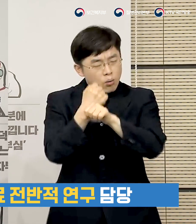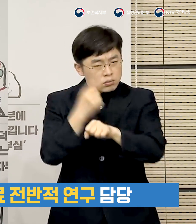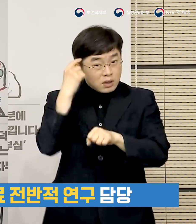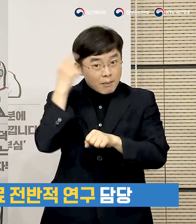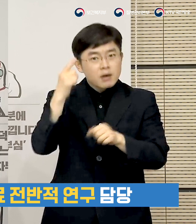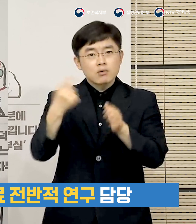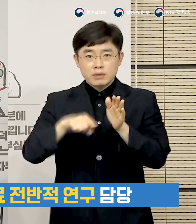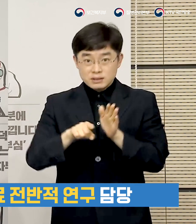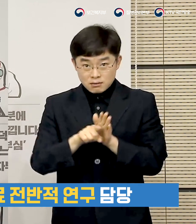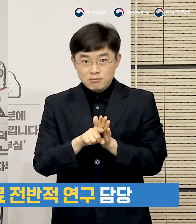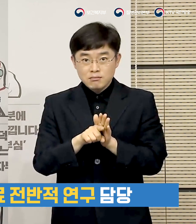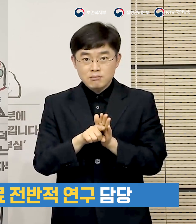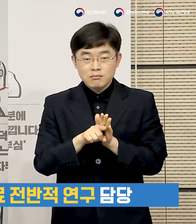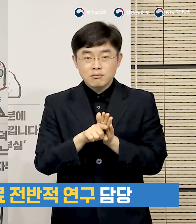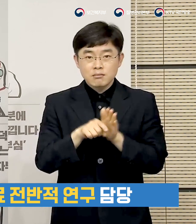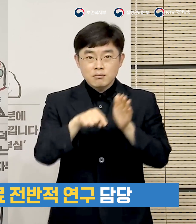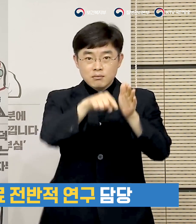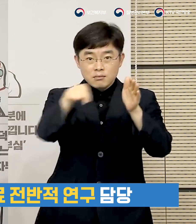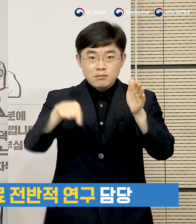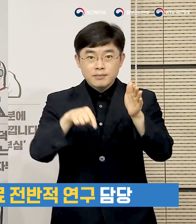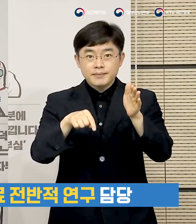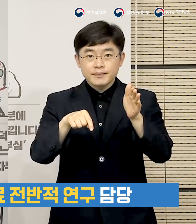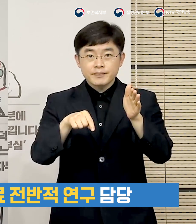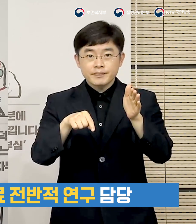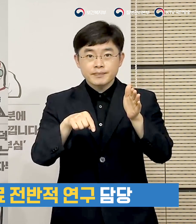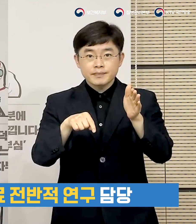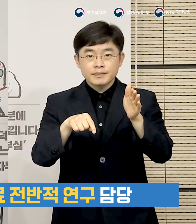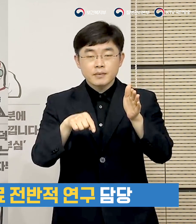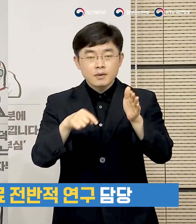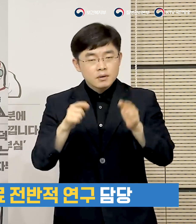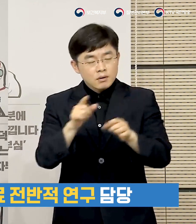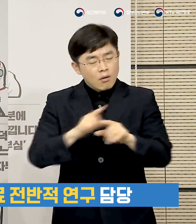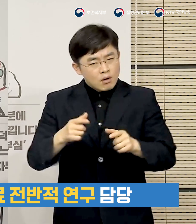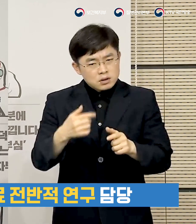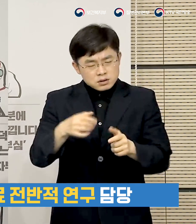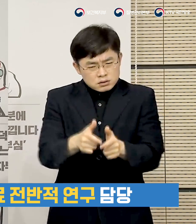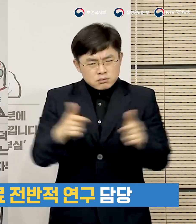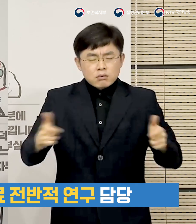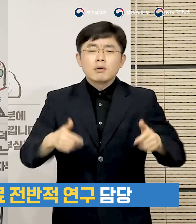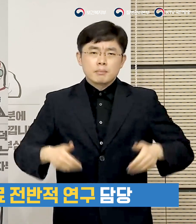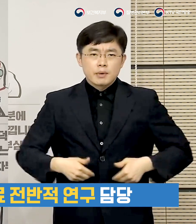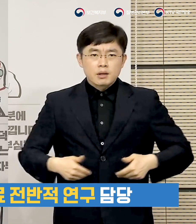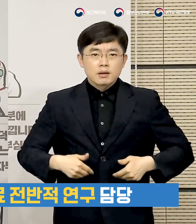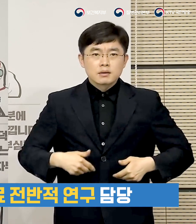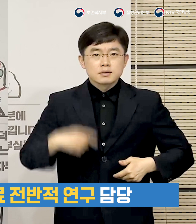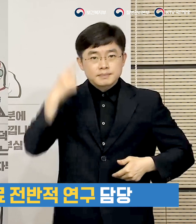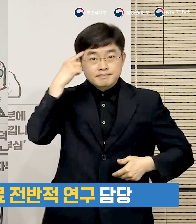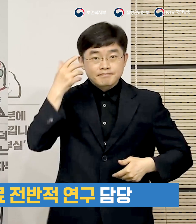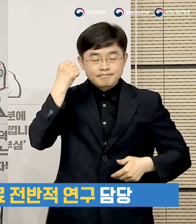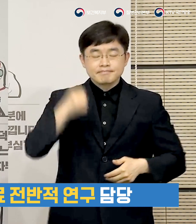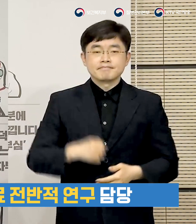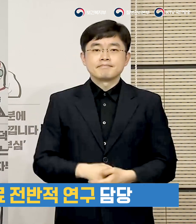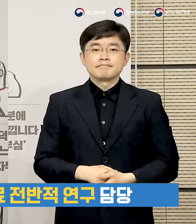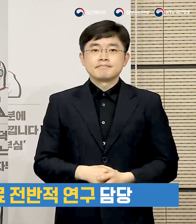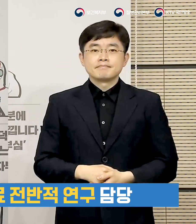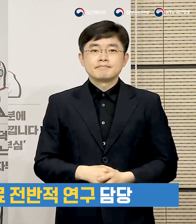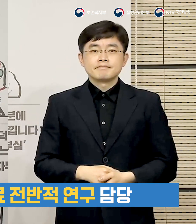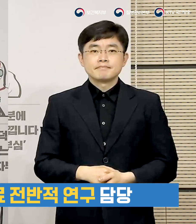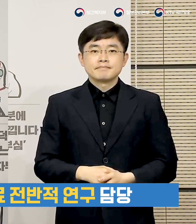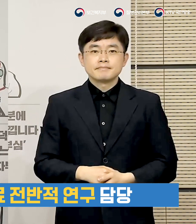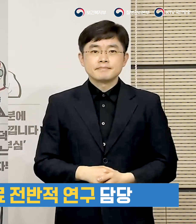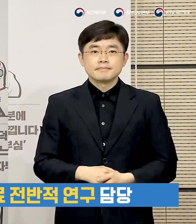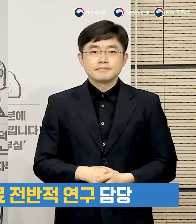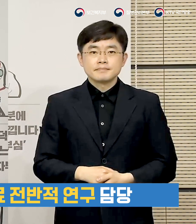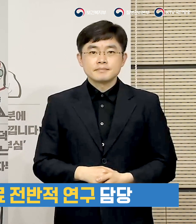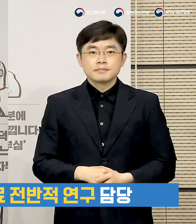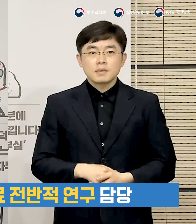방안으로서는 이 부분들을 조금 기능들을 확대를 시키는 것이 이제 필요하겠다라는 이제 측면들이 있고 여기에는 단순히